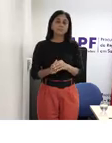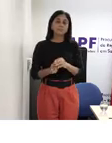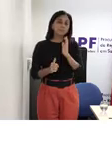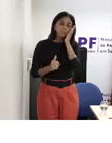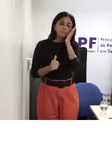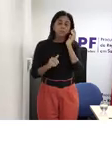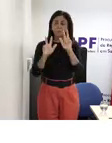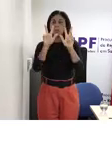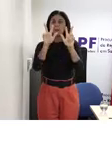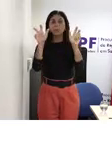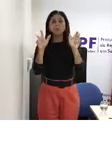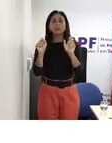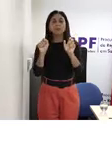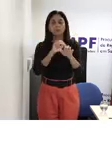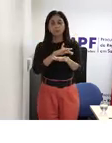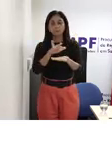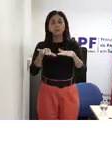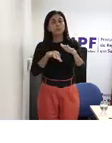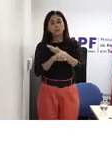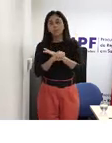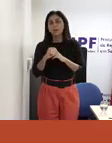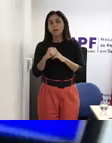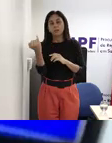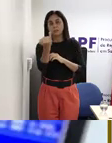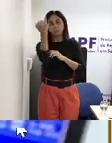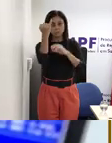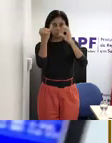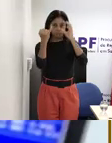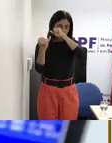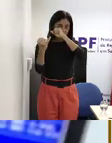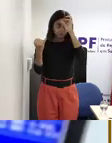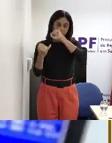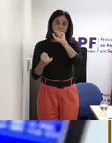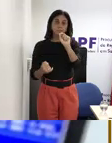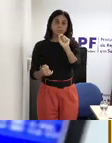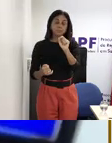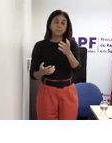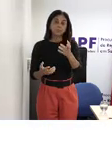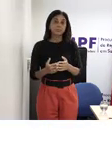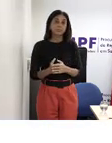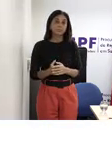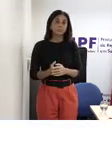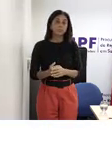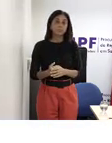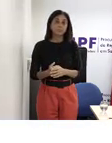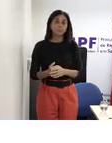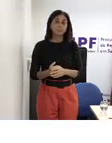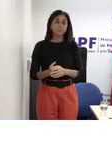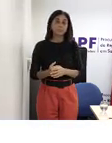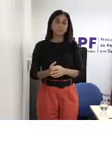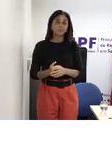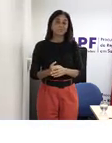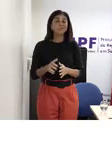mentais acho que a psicologia né medicina pode falar muito melhor do que eu é um tema bastante sensível